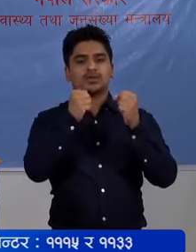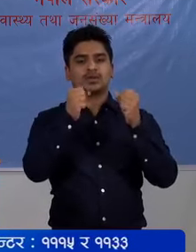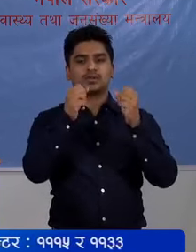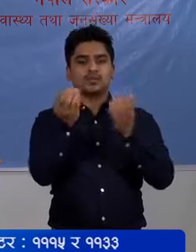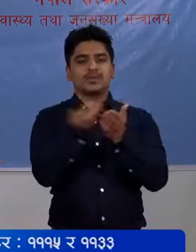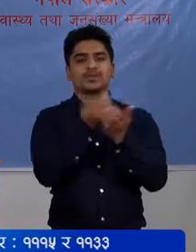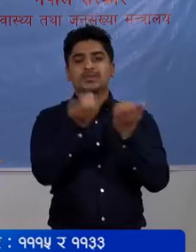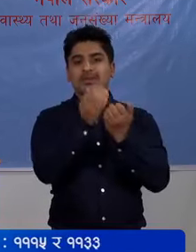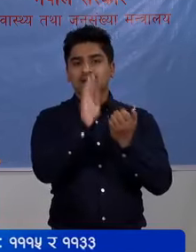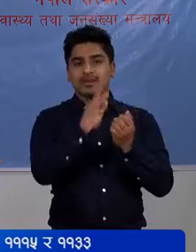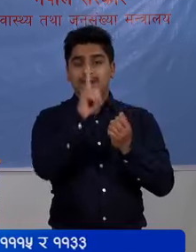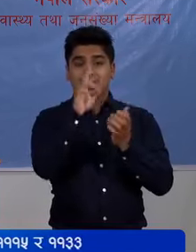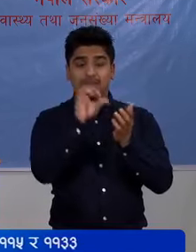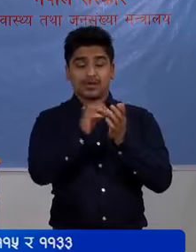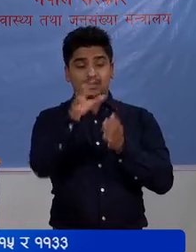अर्थक ए एले